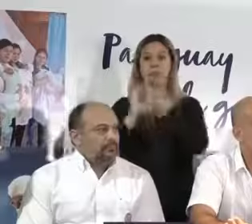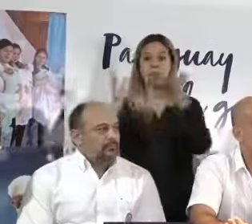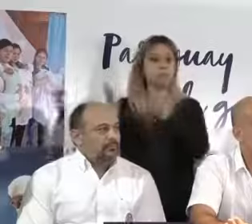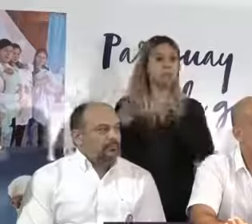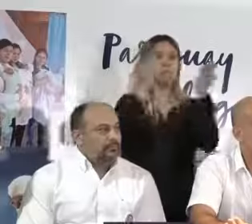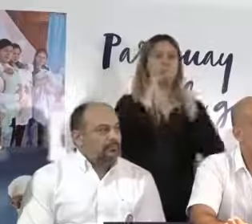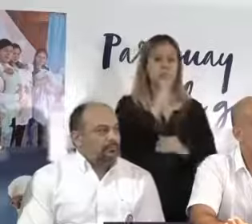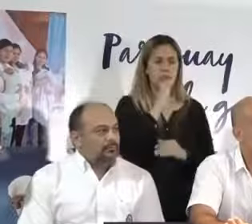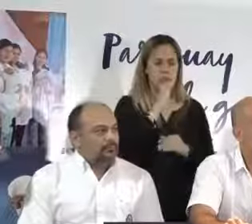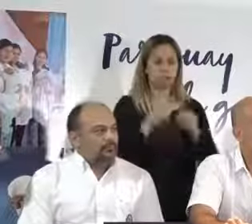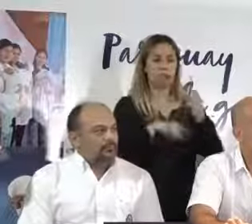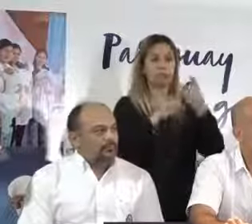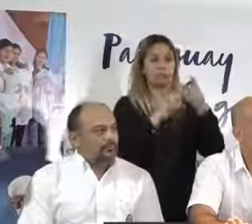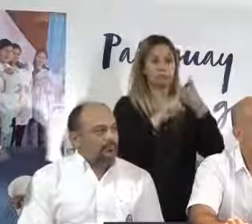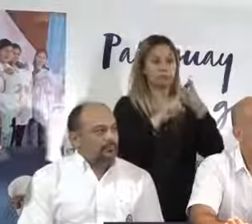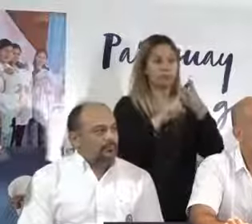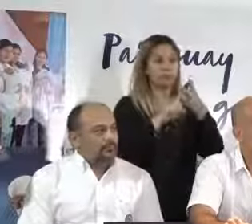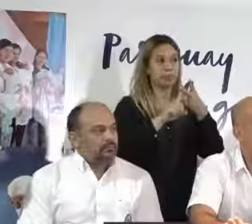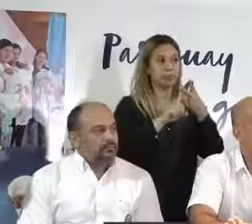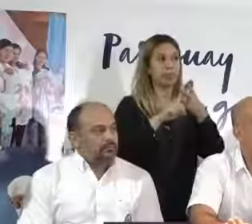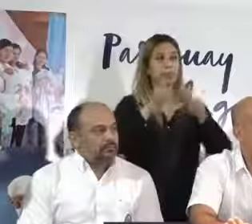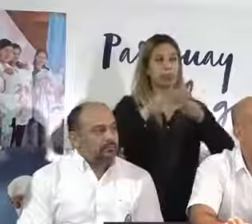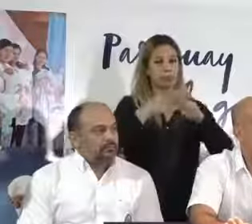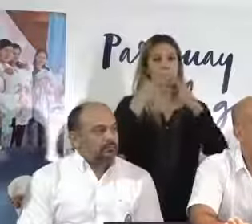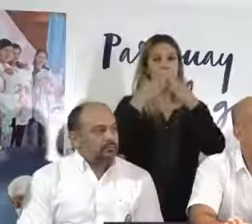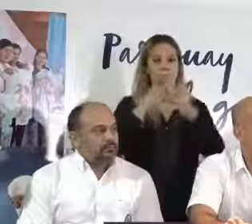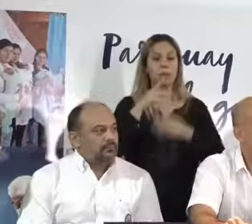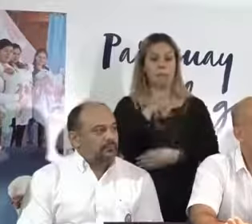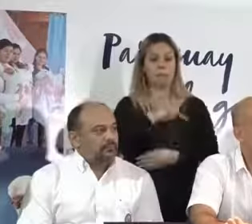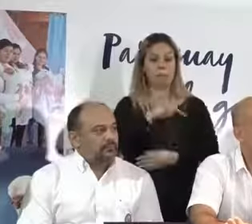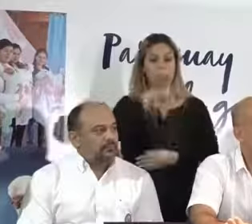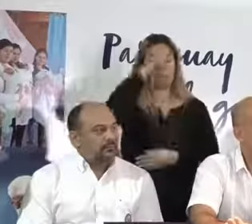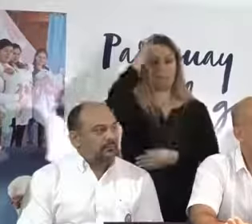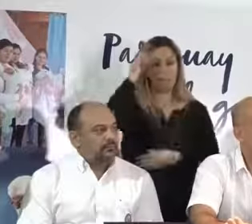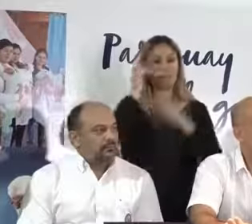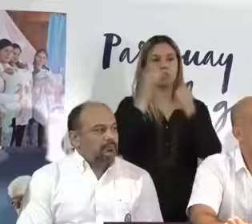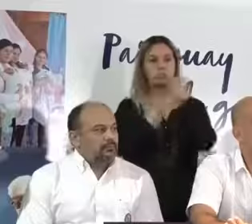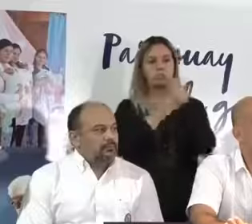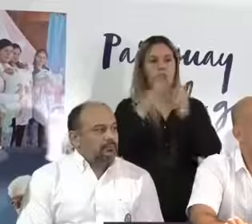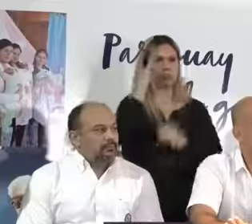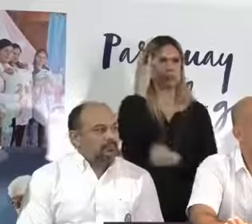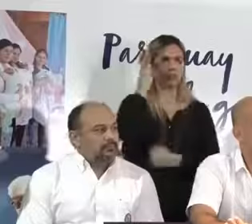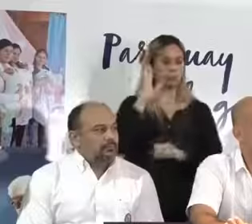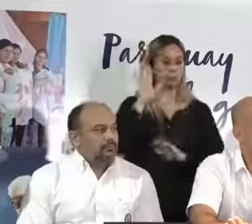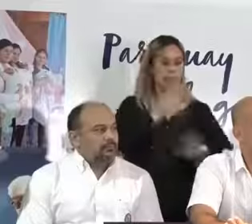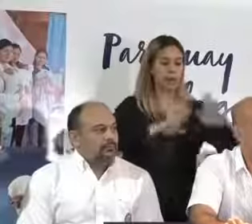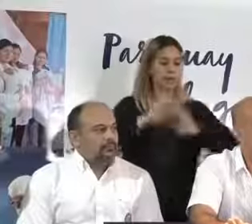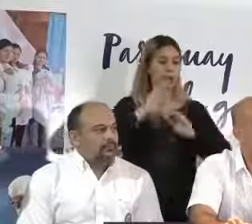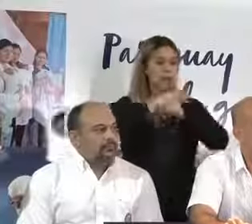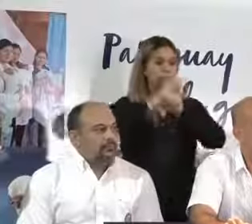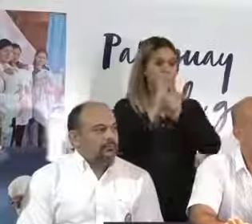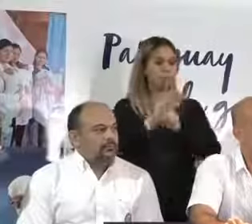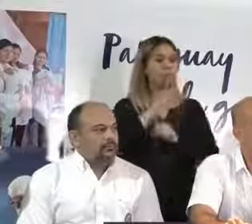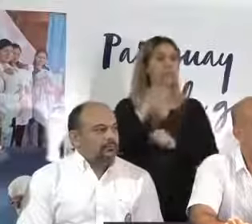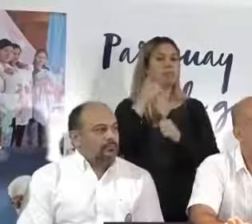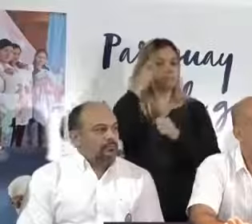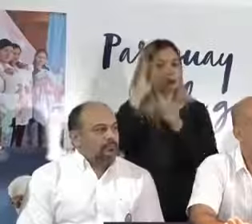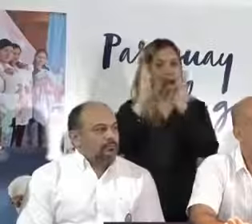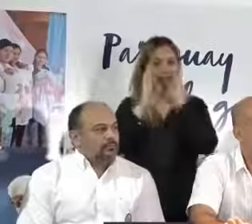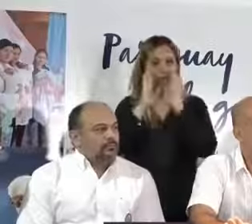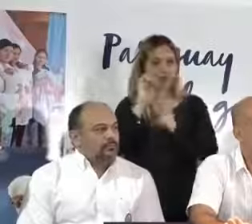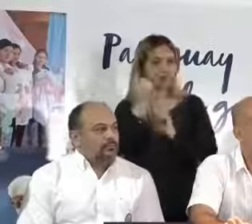más. ¿Cuántas personas ahora mismo, personal sanitario, estarían capacitadas para atenderle? Y una tercera pregunta, se decía durante mucho